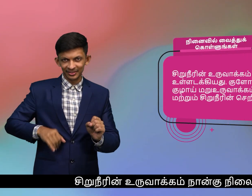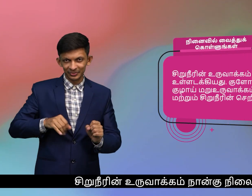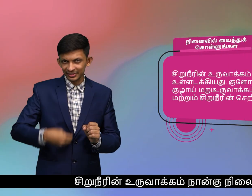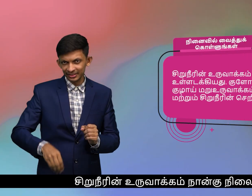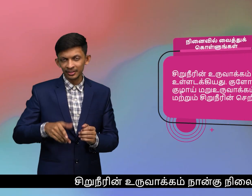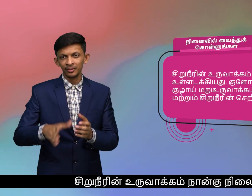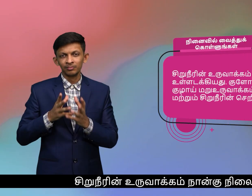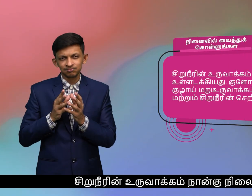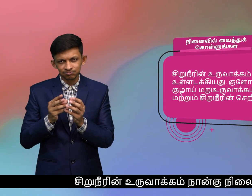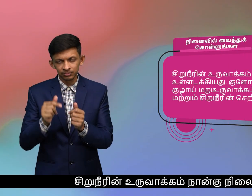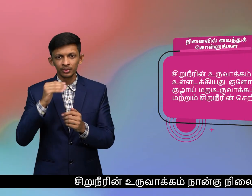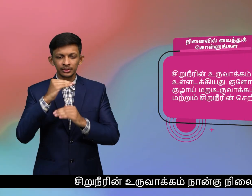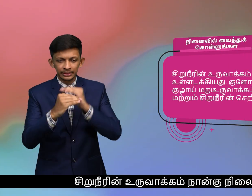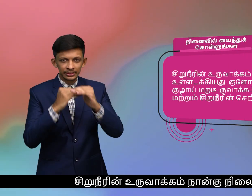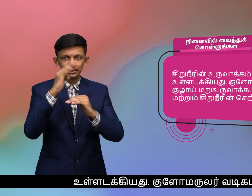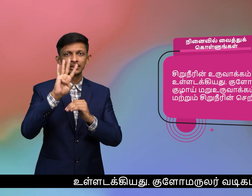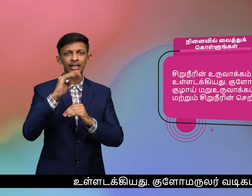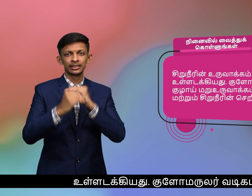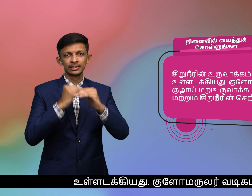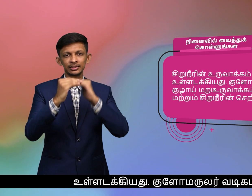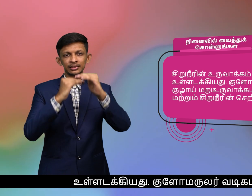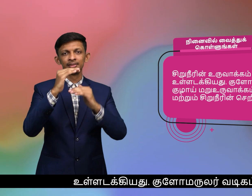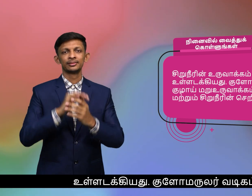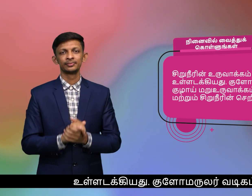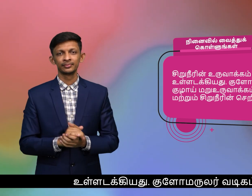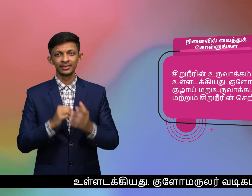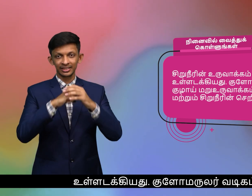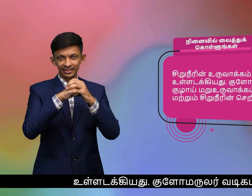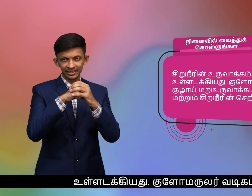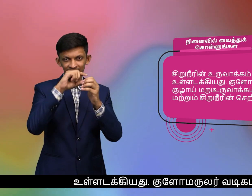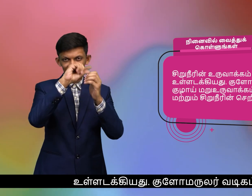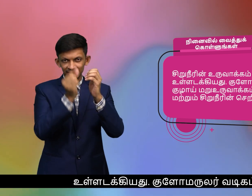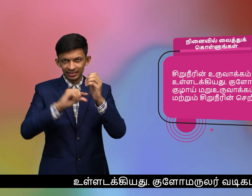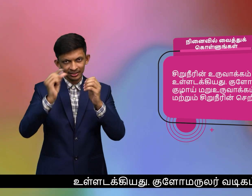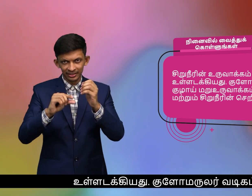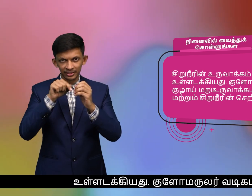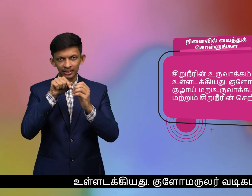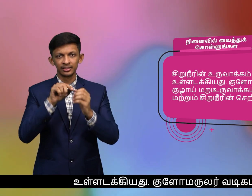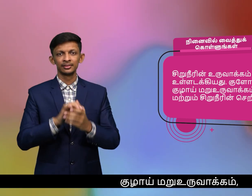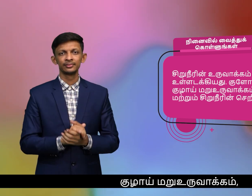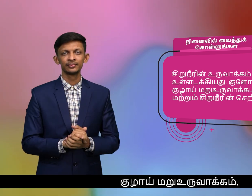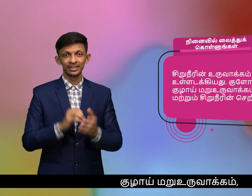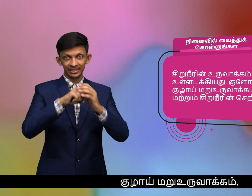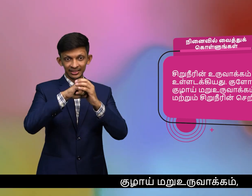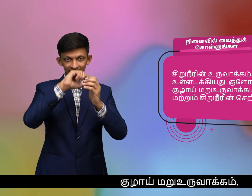சிறுநீரின் உருவாக்கம் 4 நிலைகளை உள்ளடக்கியது: குளோமருலர் வடிகட்டுதல், குழாய் மறு